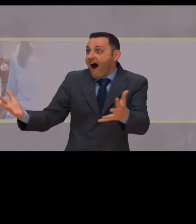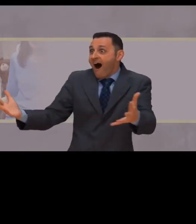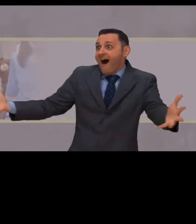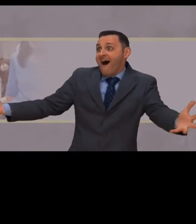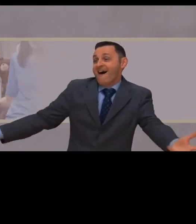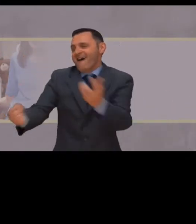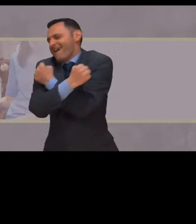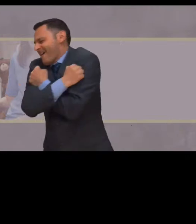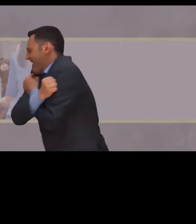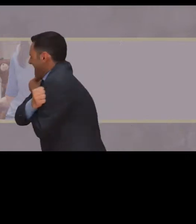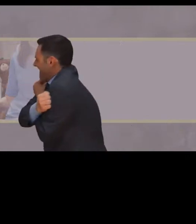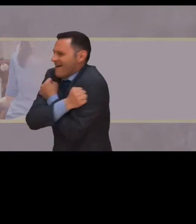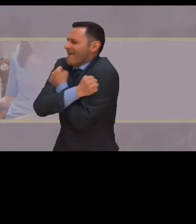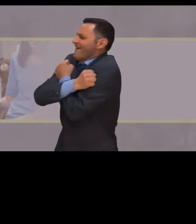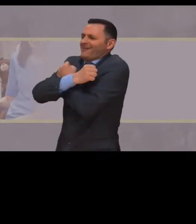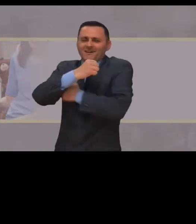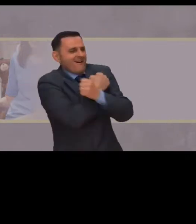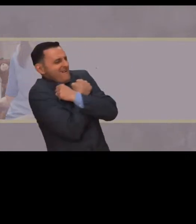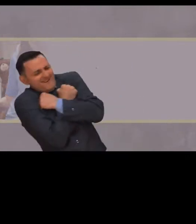Iolanda